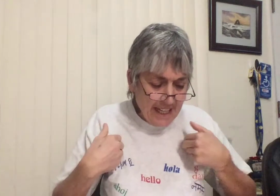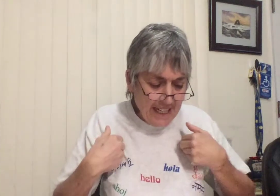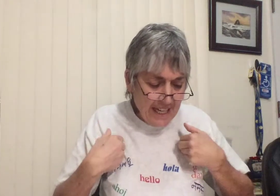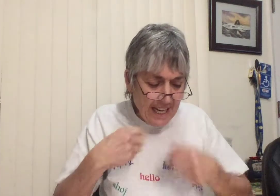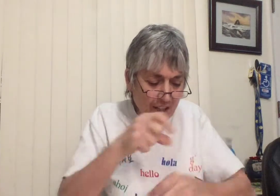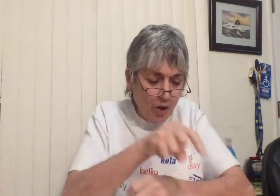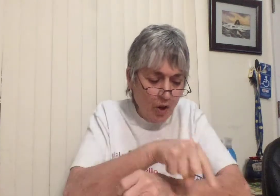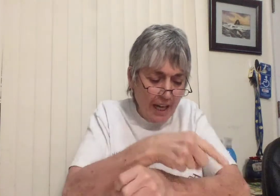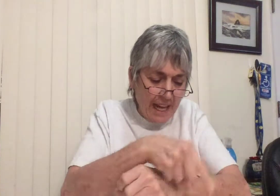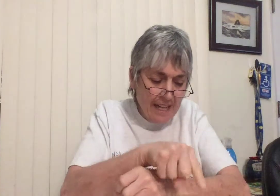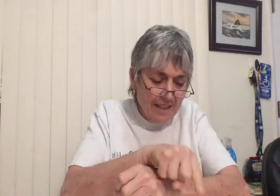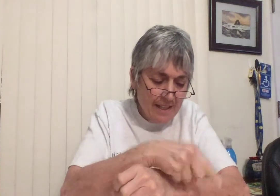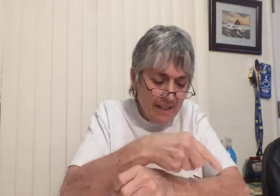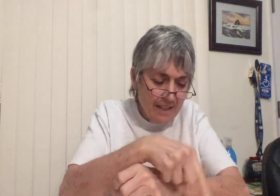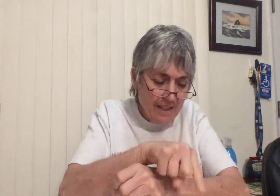Tienen la cola